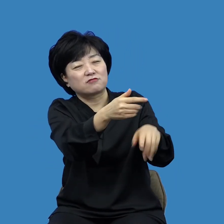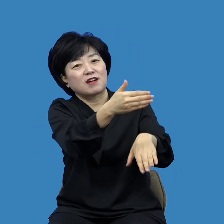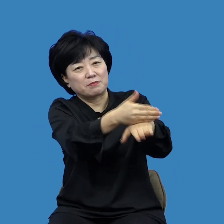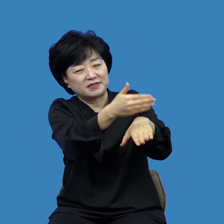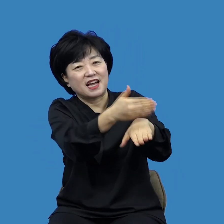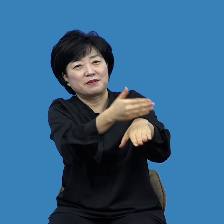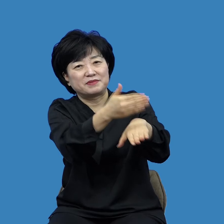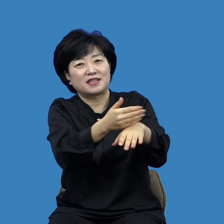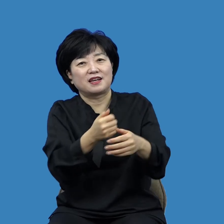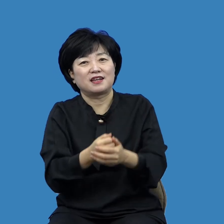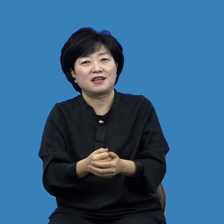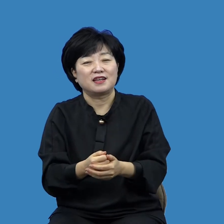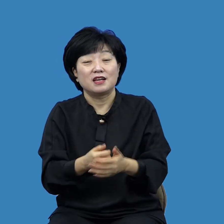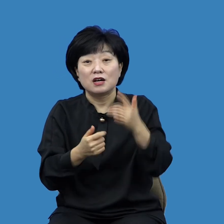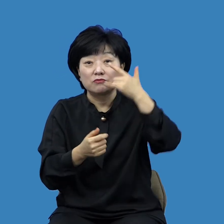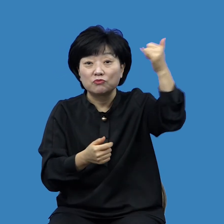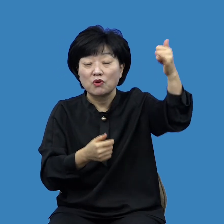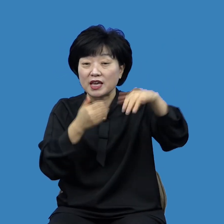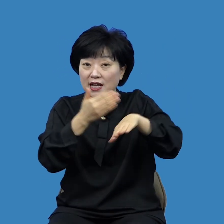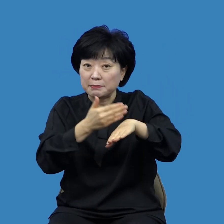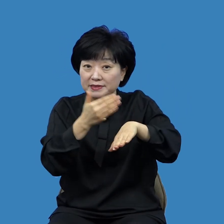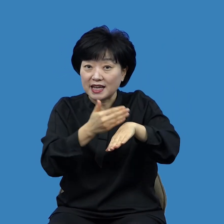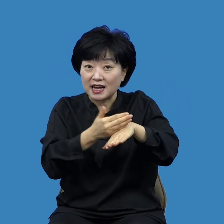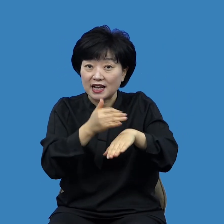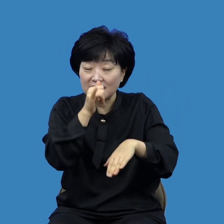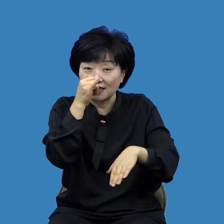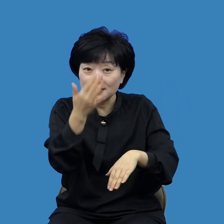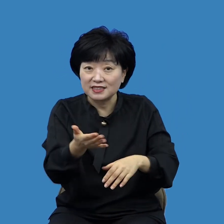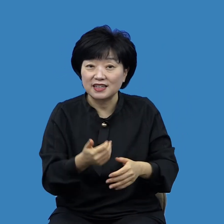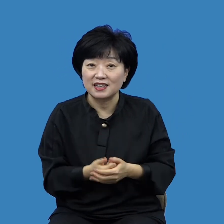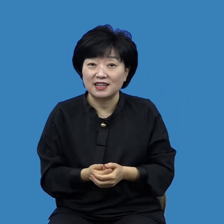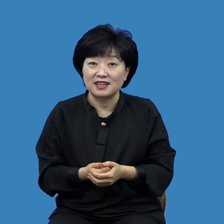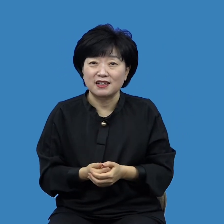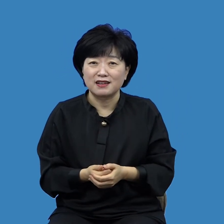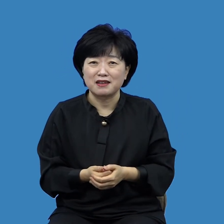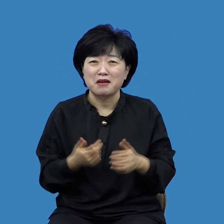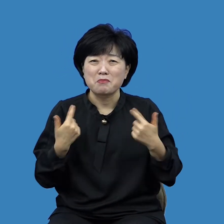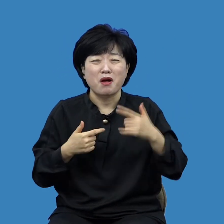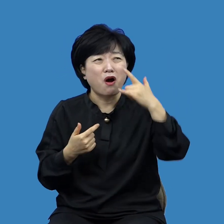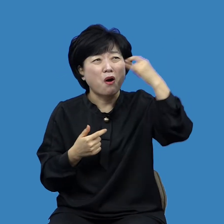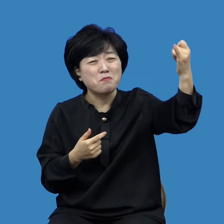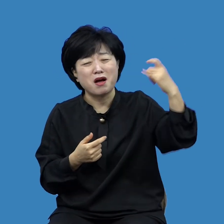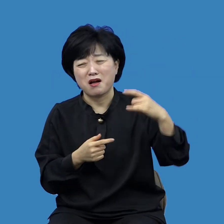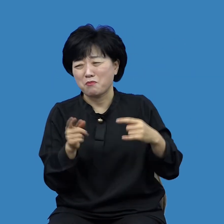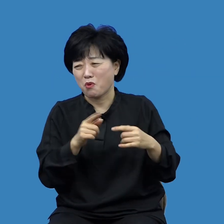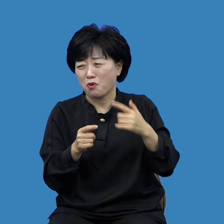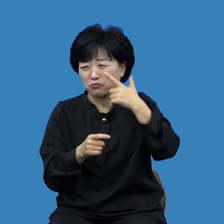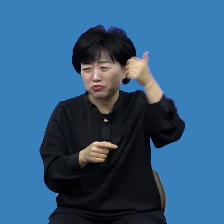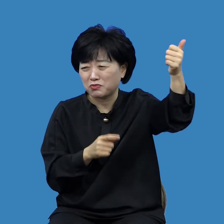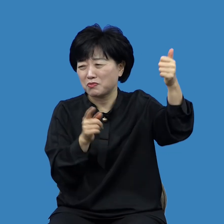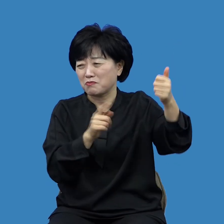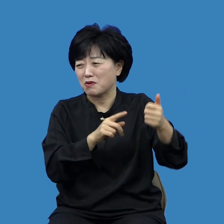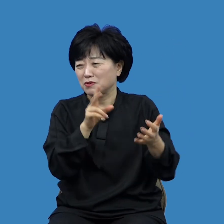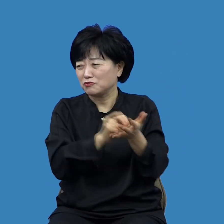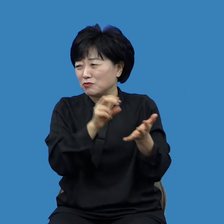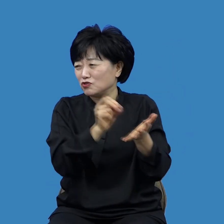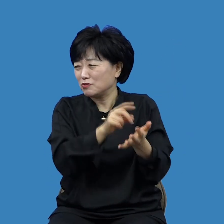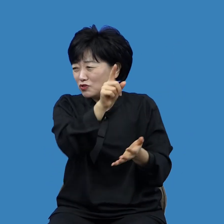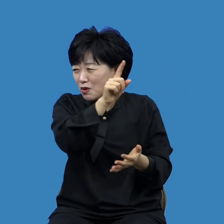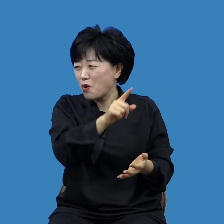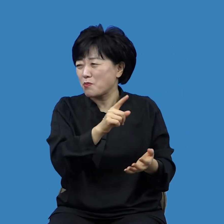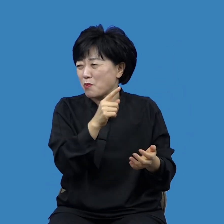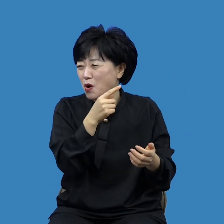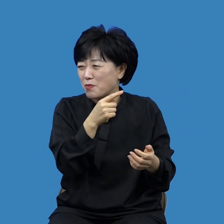제목들을 구체적으로 찾아보십시오. 그게 공경하는 거예요. 매일 우리 엄마는 이게 나빠, 우리 아빠는 이게 문제야, 이런 것만 묵상하고 있지